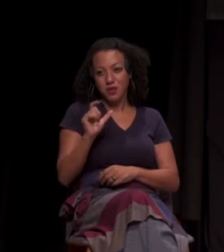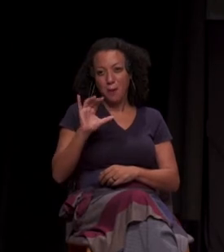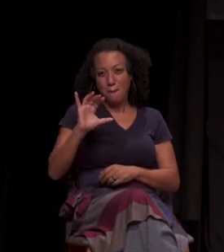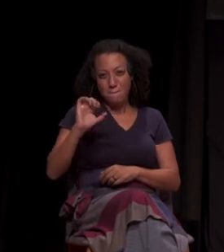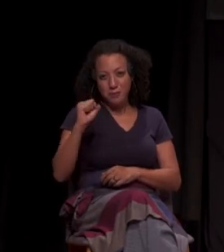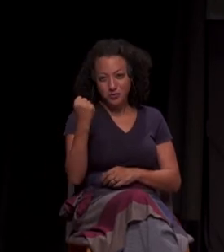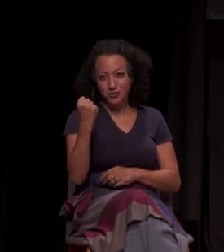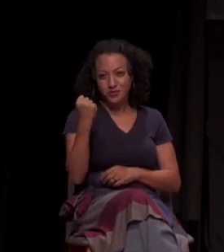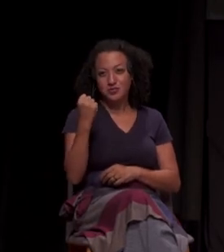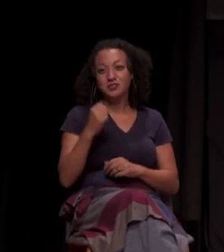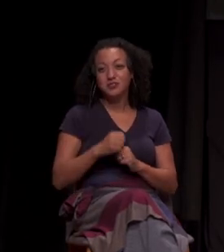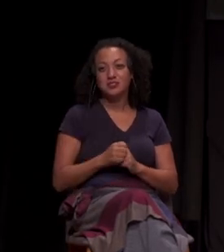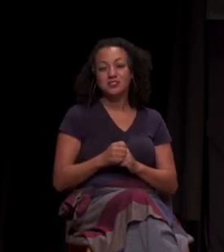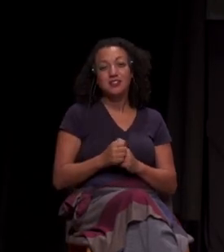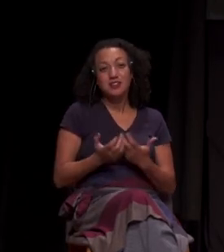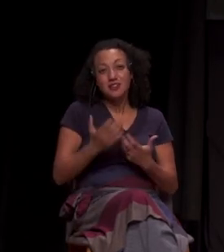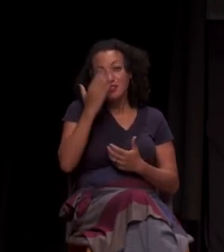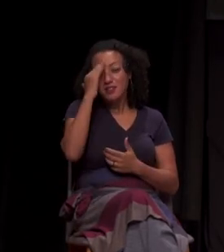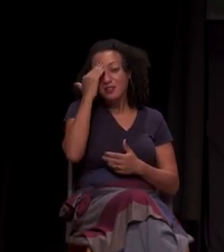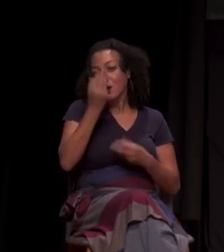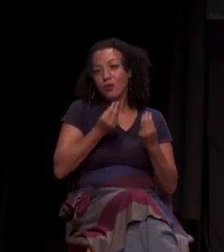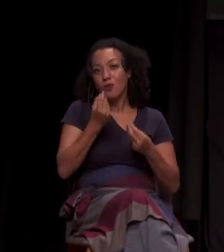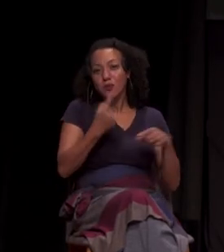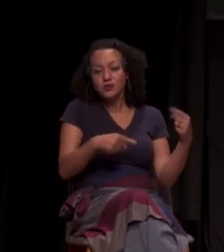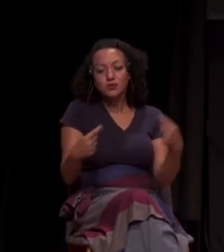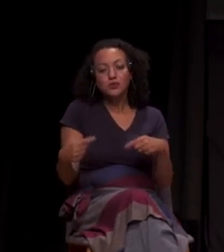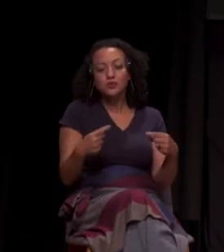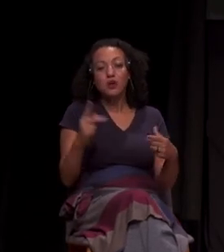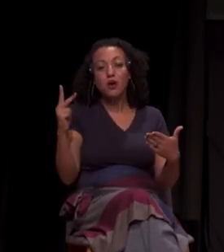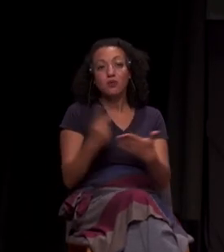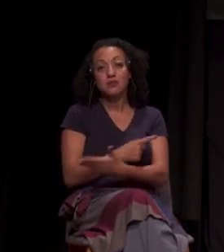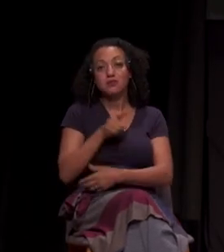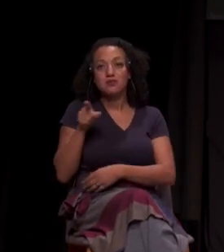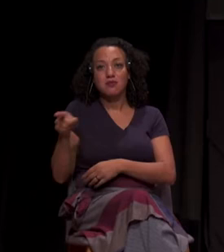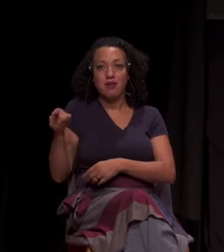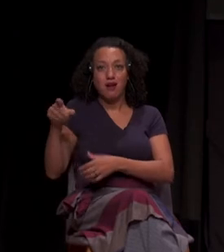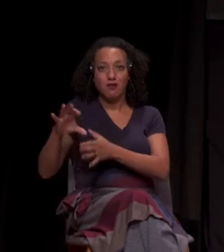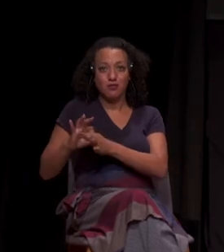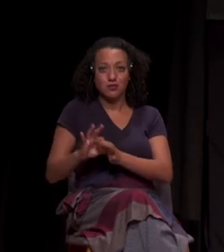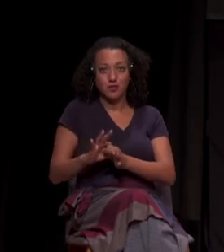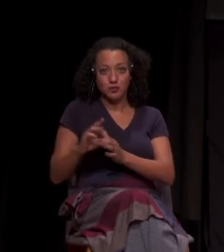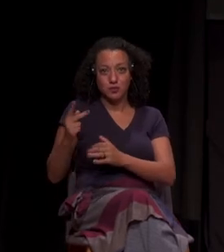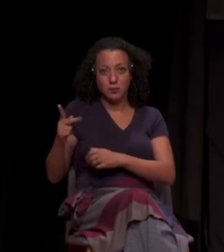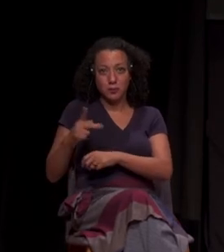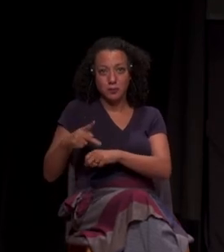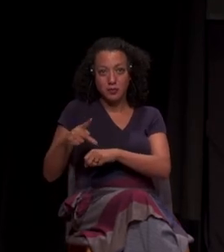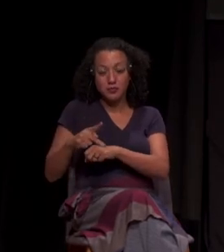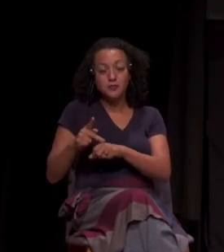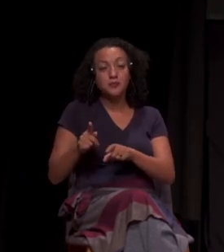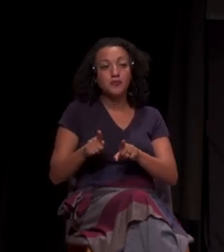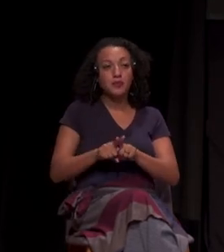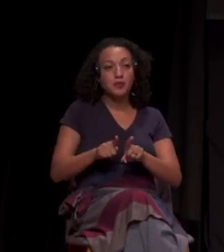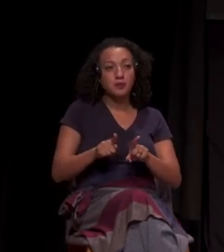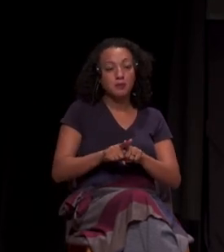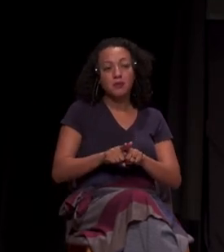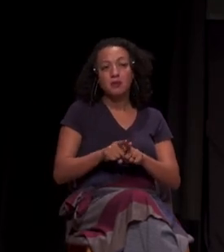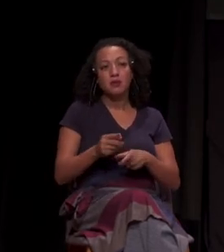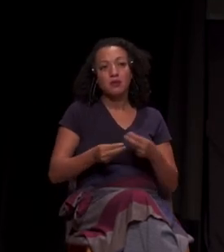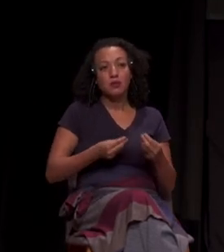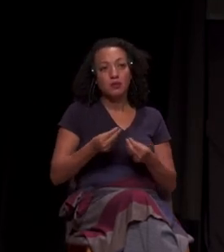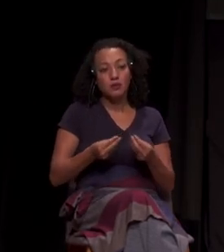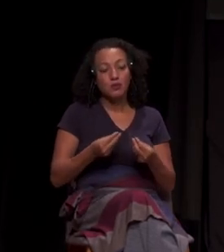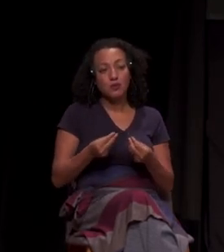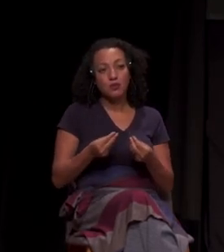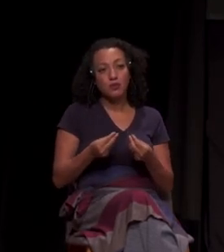para entender como essa discussão acontece no seu contexto. E a outra era sobre a recepção